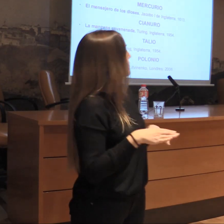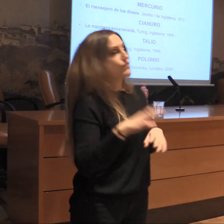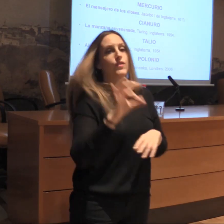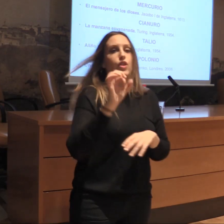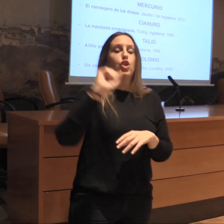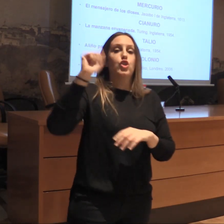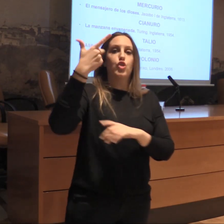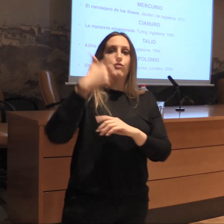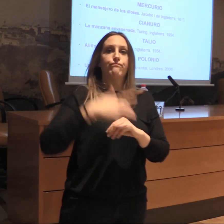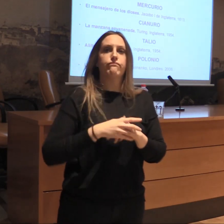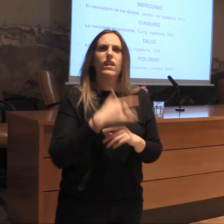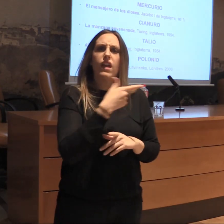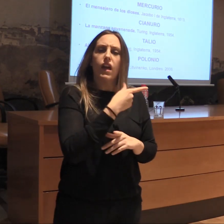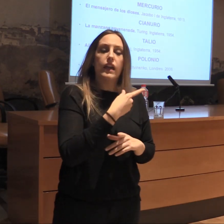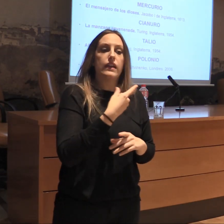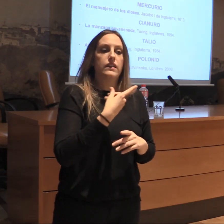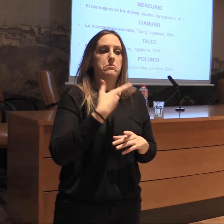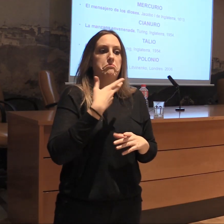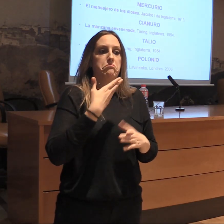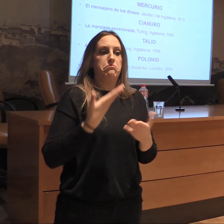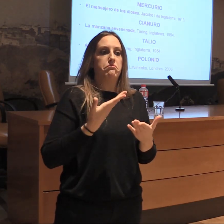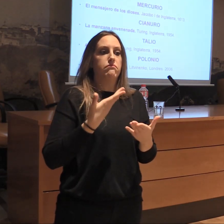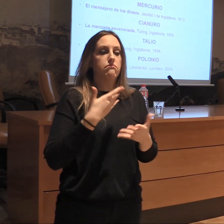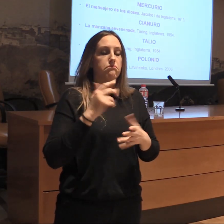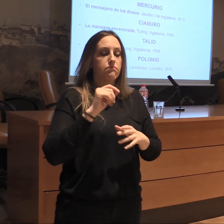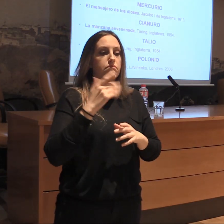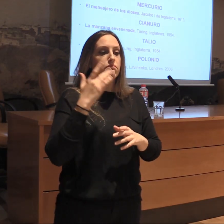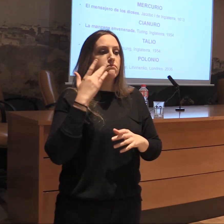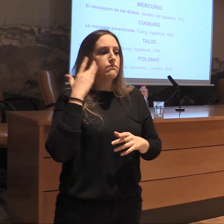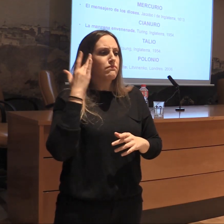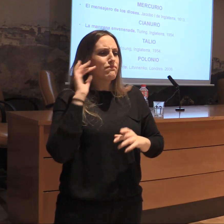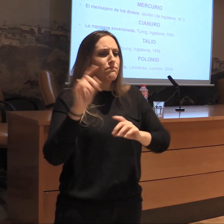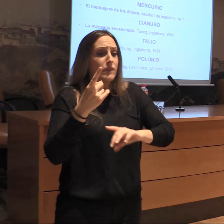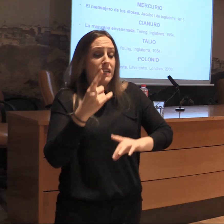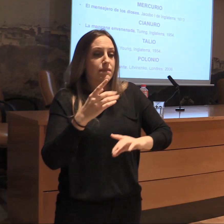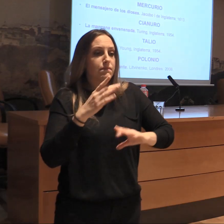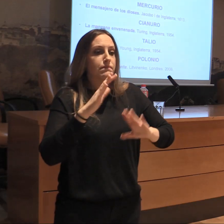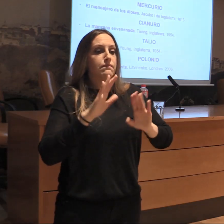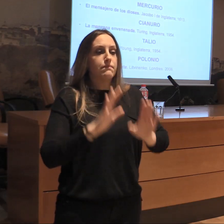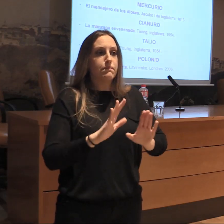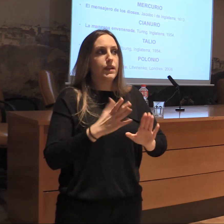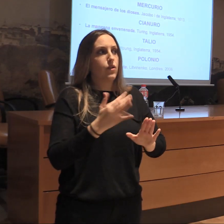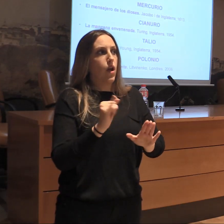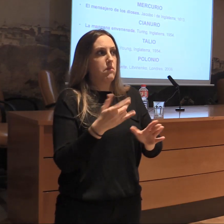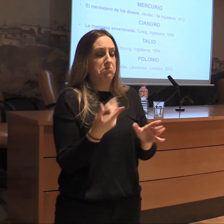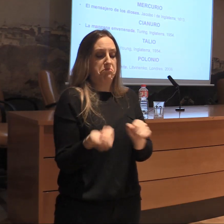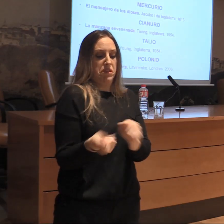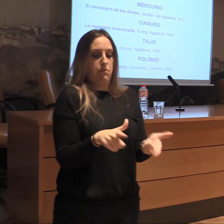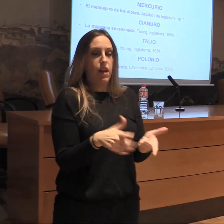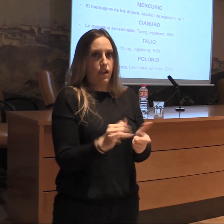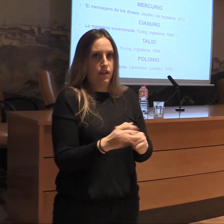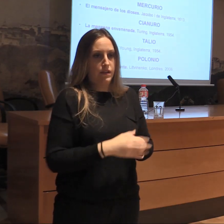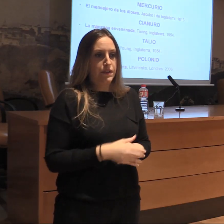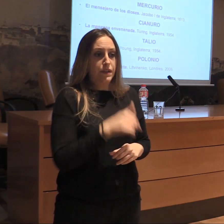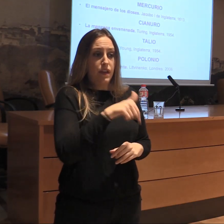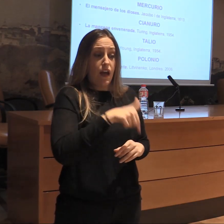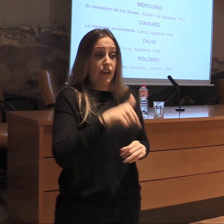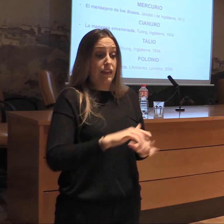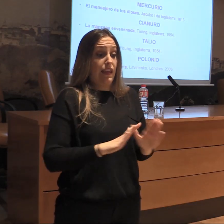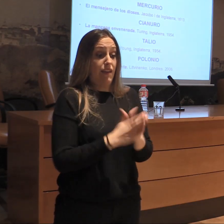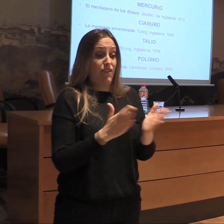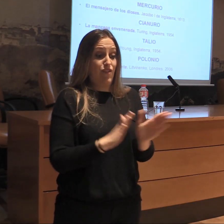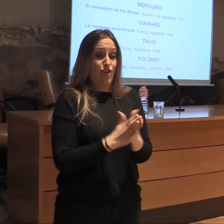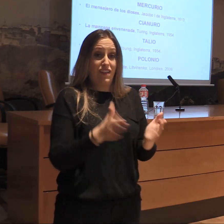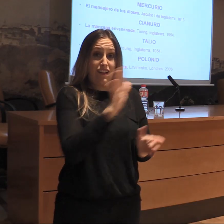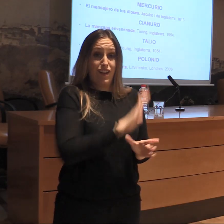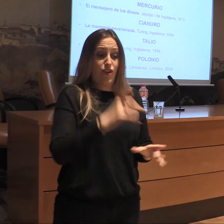Borgia, pero tiene mucha más verosimilitud, porque hay una documentación original que se conserva hoy en la Biblioteca Nacional Francesa